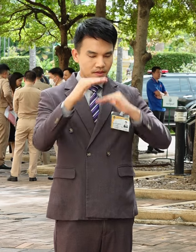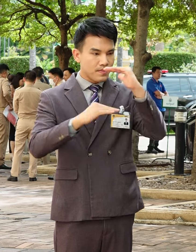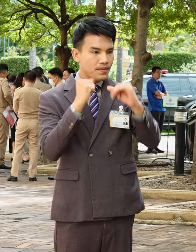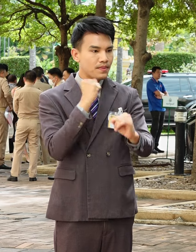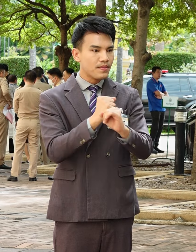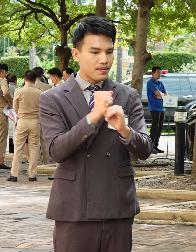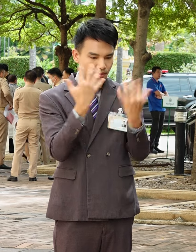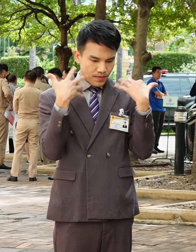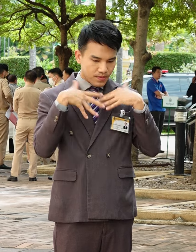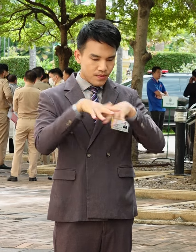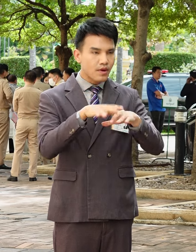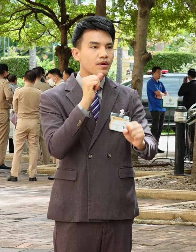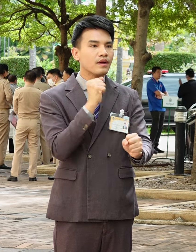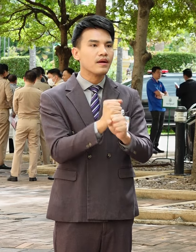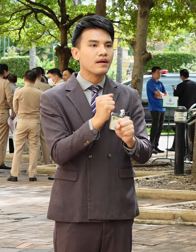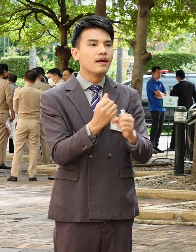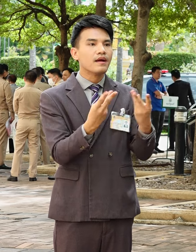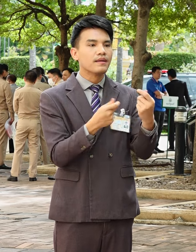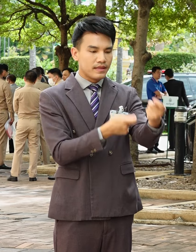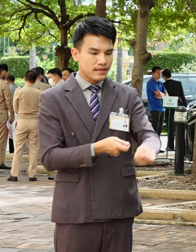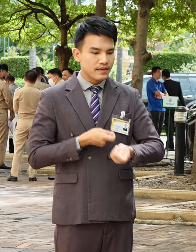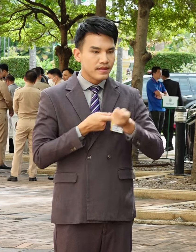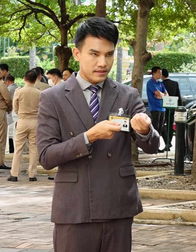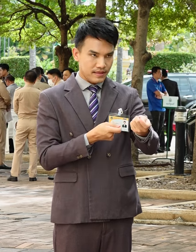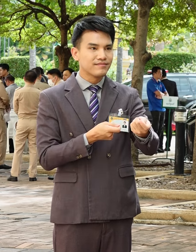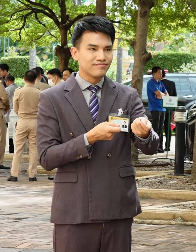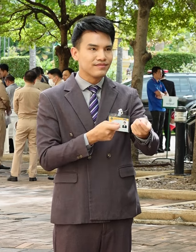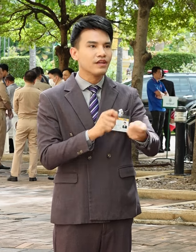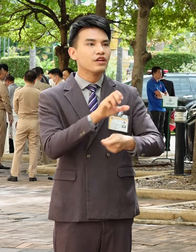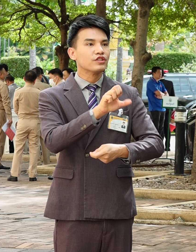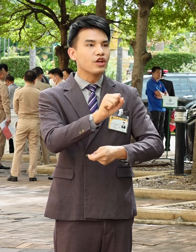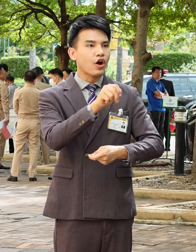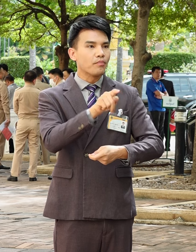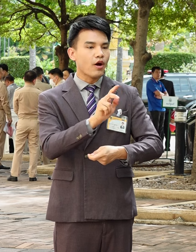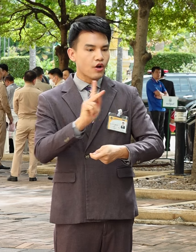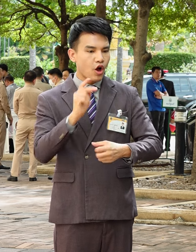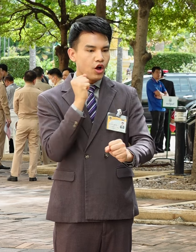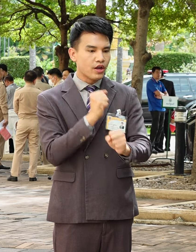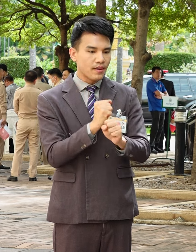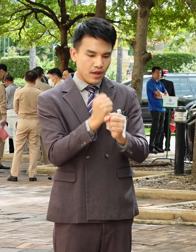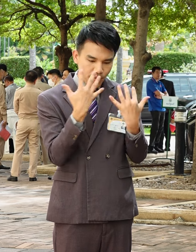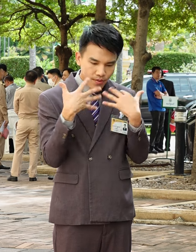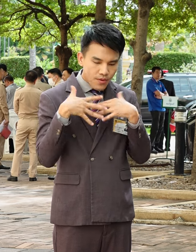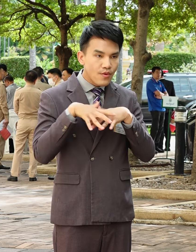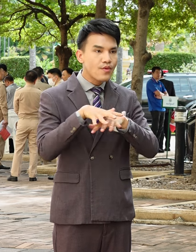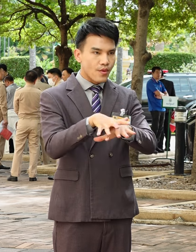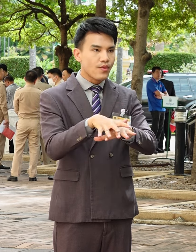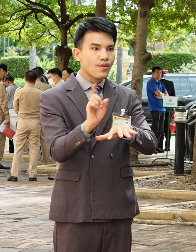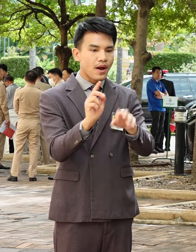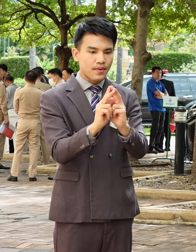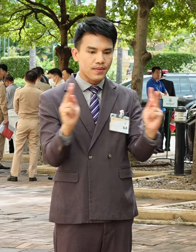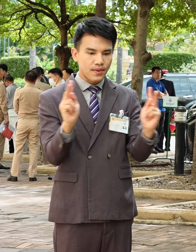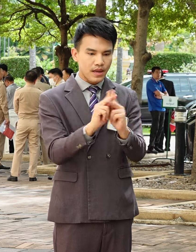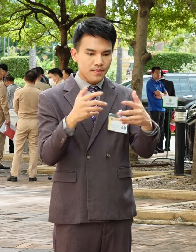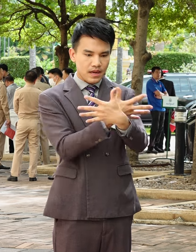ร่วมกับทางสำนักงานปฏิรูปที่ดินเพื่อการเกษตรนะครับเพื่อเกษตรกรรมโดยสปก.นะครับรวมกับด้วยทางกับทางคณะกรรม